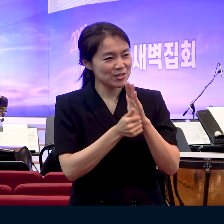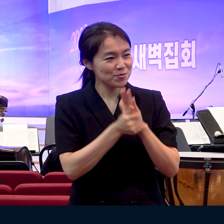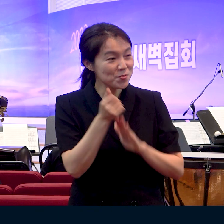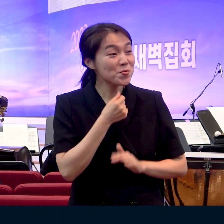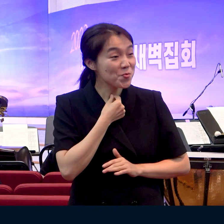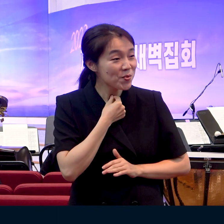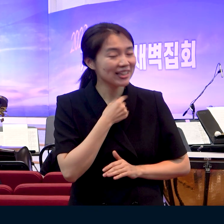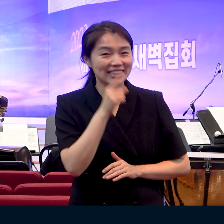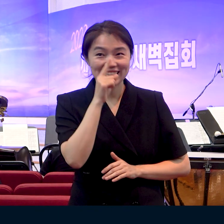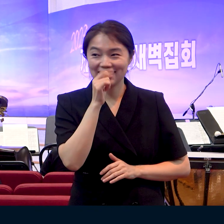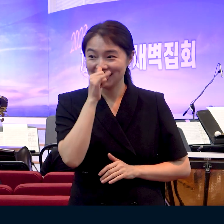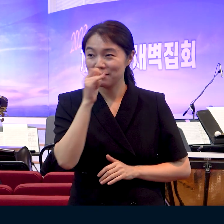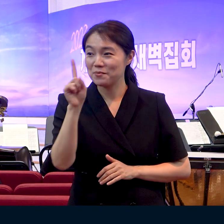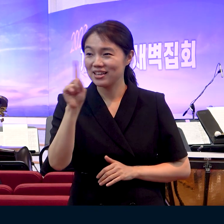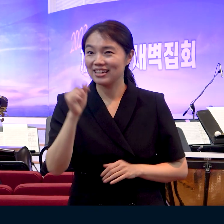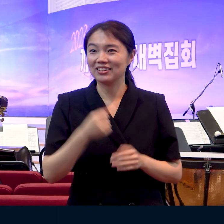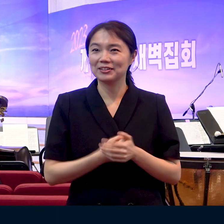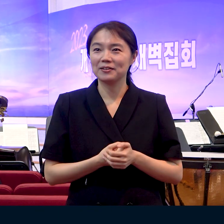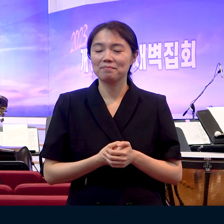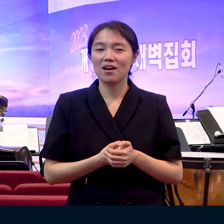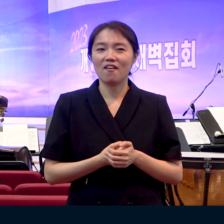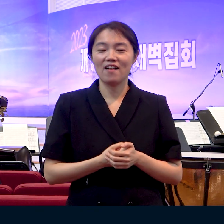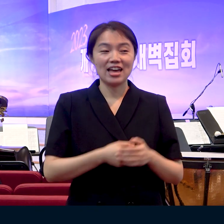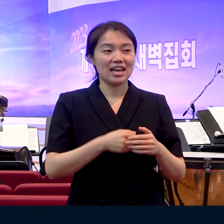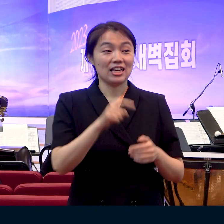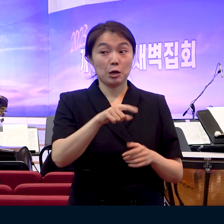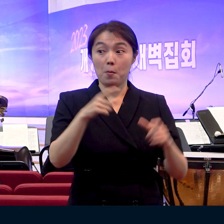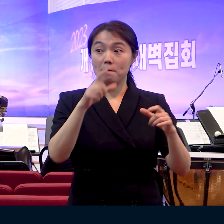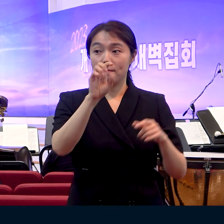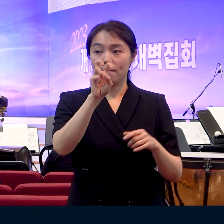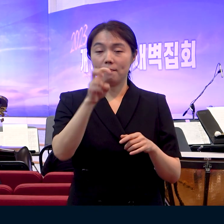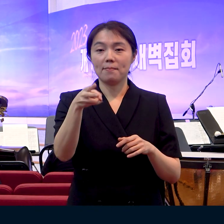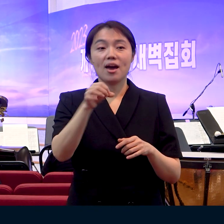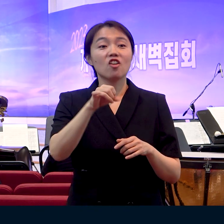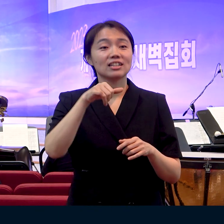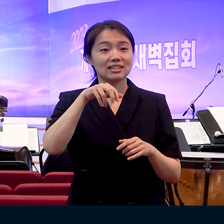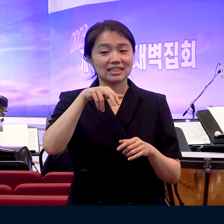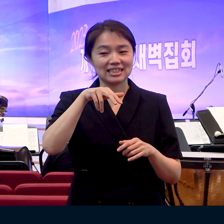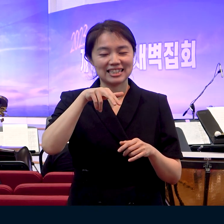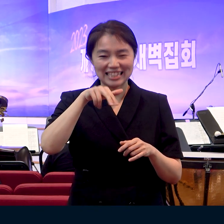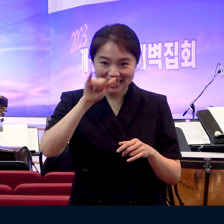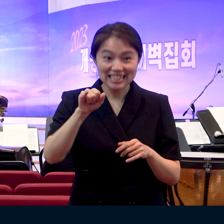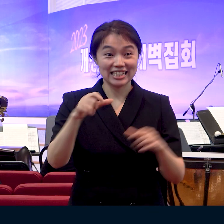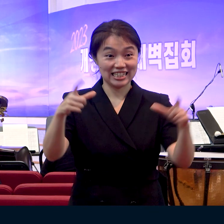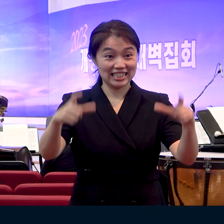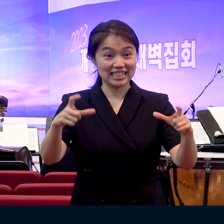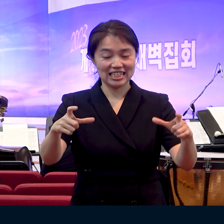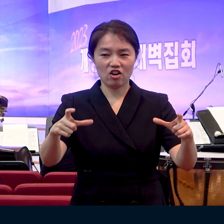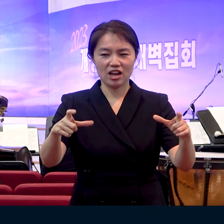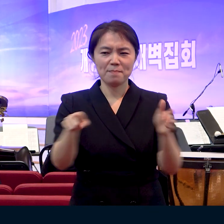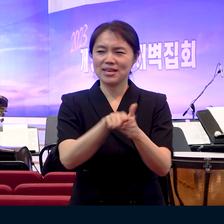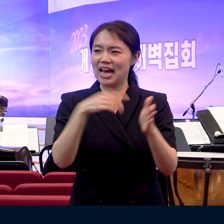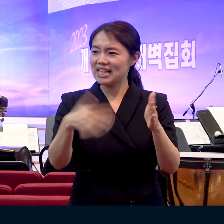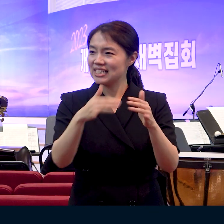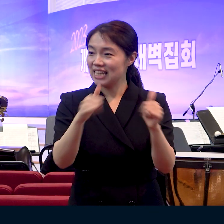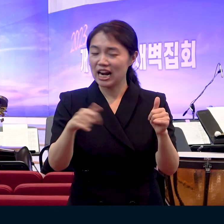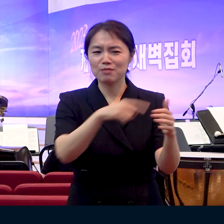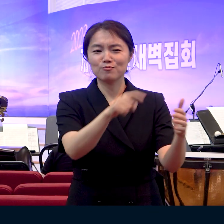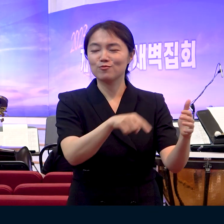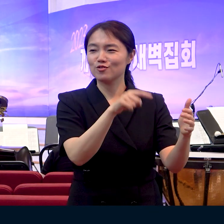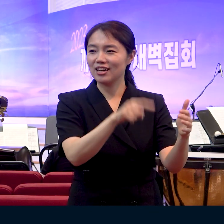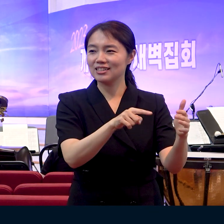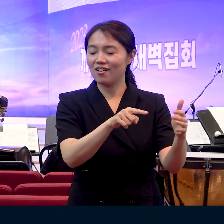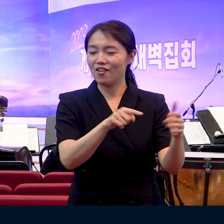있다고 한다면, 이 지역에 믿지 않는 그런 사람들 가운데서 우리 호산나